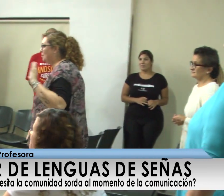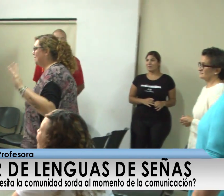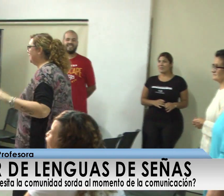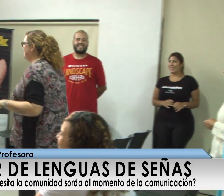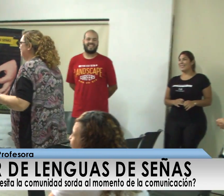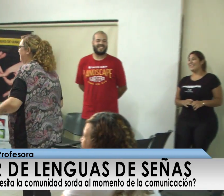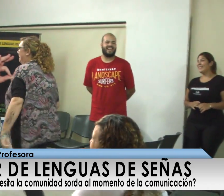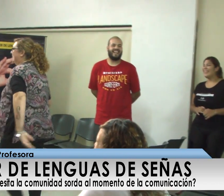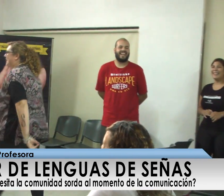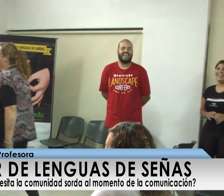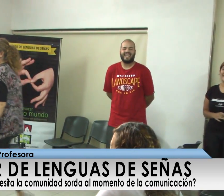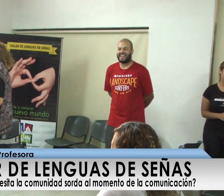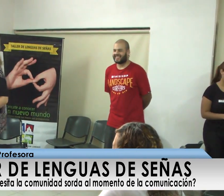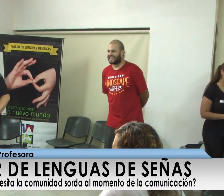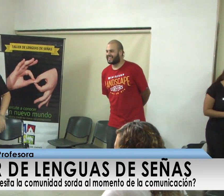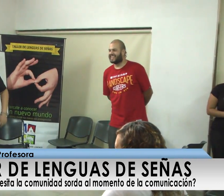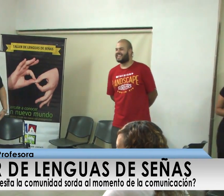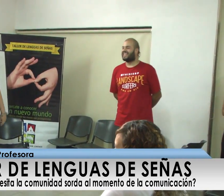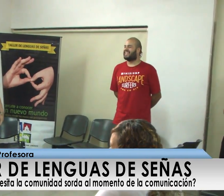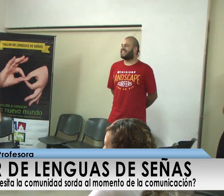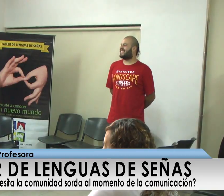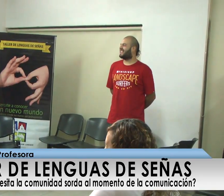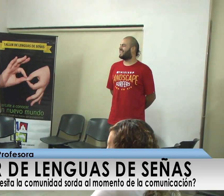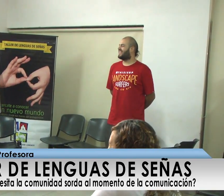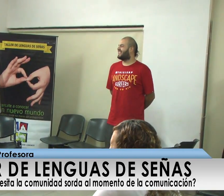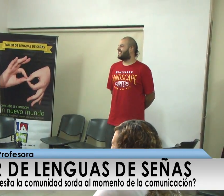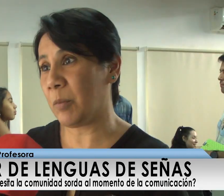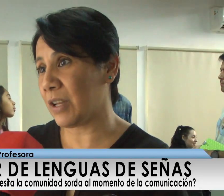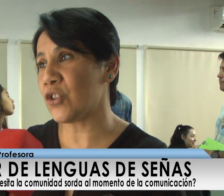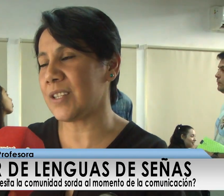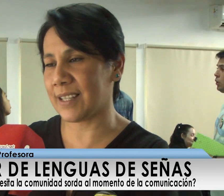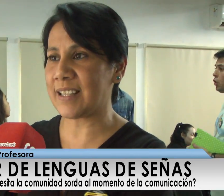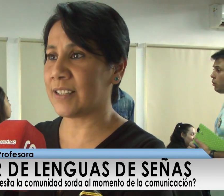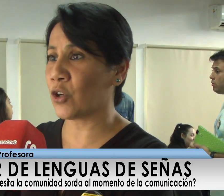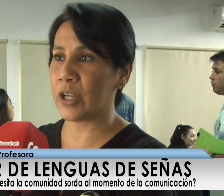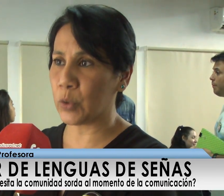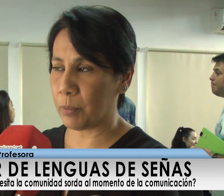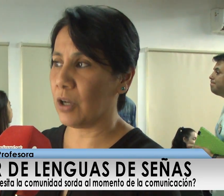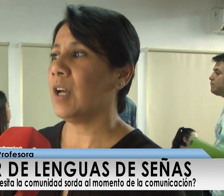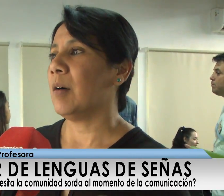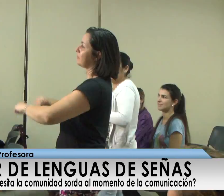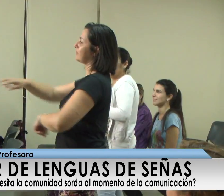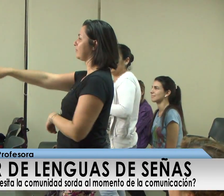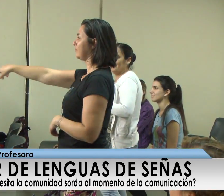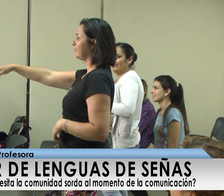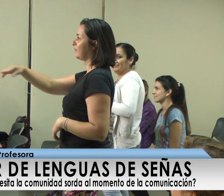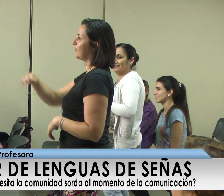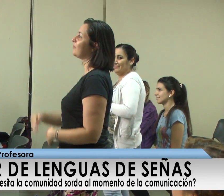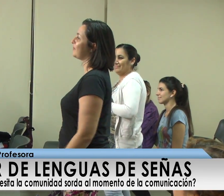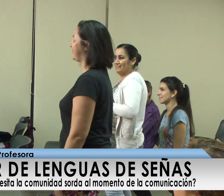herramientas. Se pide siempre que se inscriban en abril, para que después no se desencanche tanto con el grupo. Pero es todo